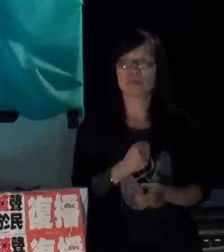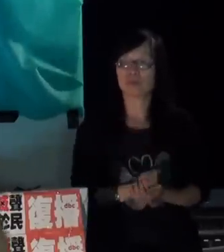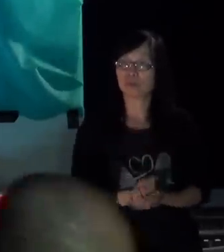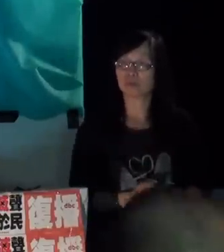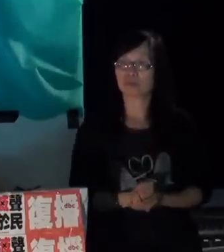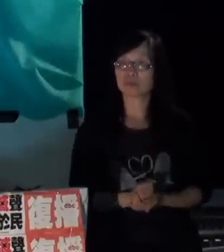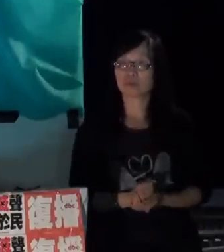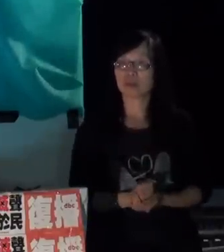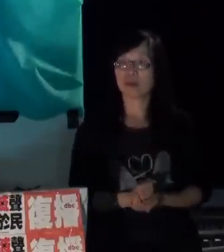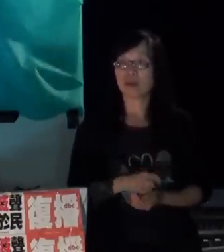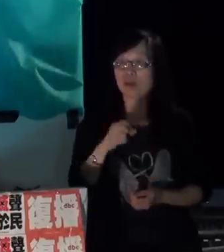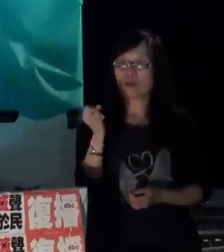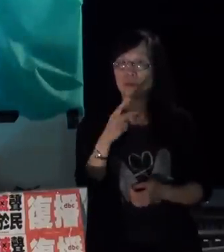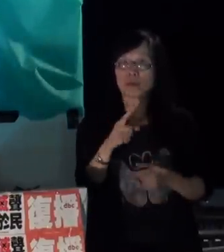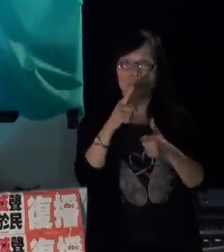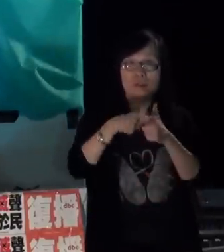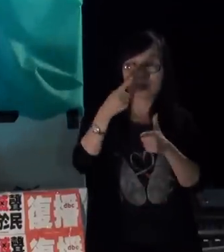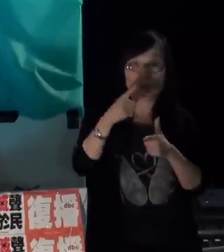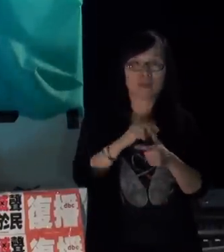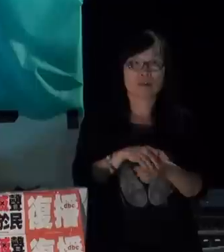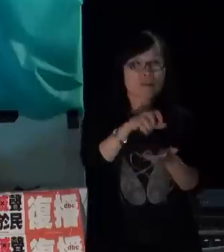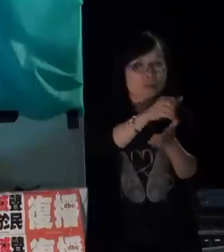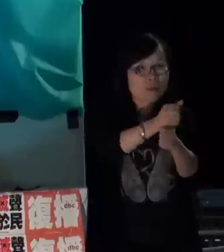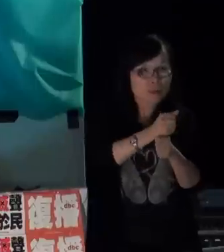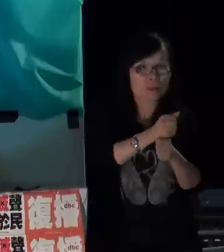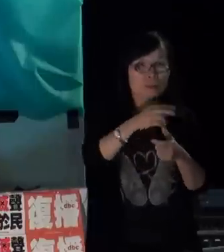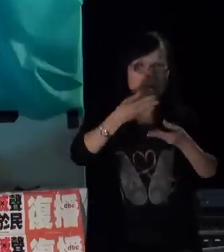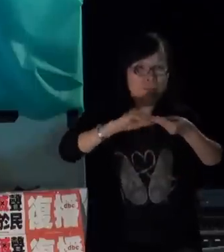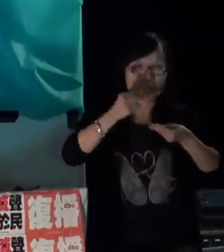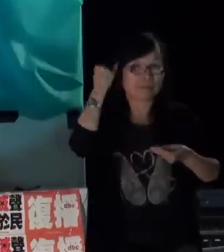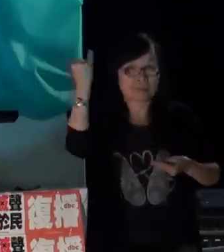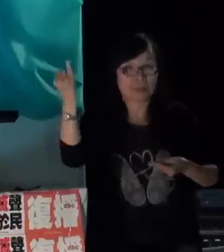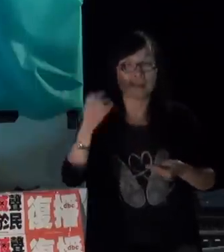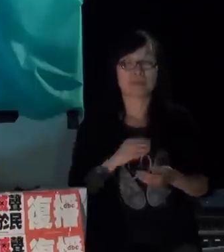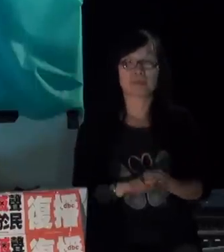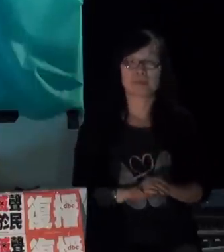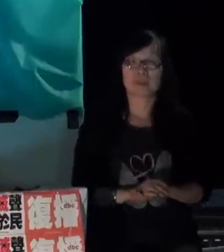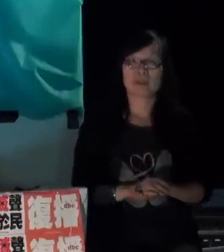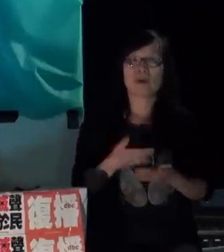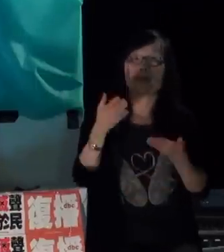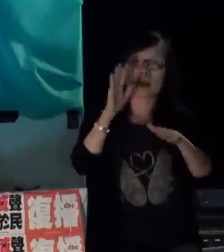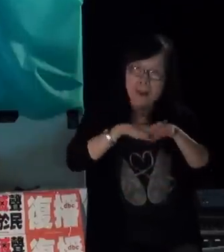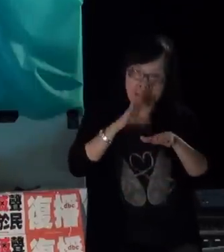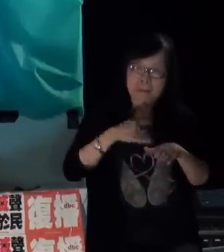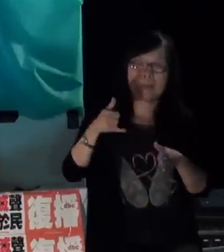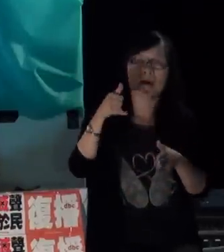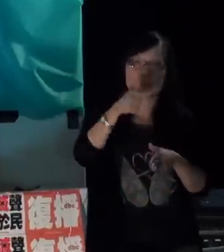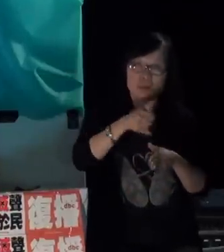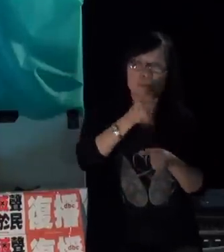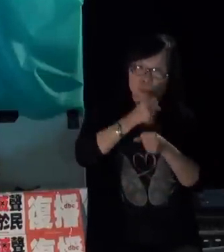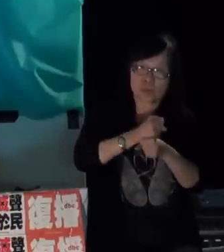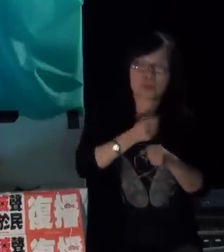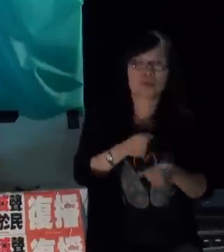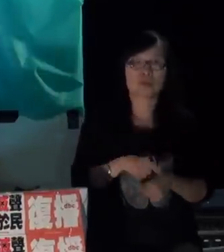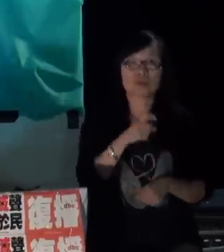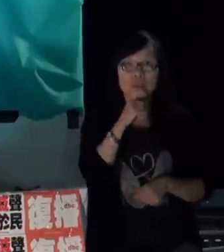說再過多個月他沽不沽土票都不知道、現在就初歸新抱落地下兒喳喳聲，